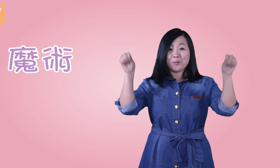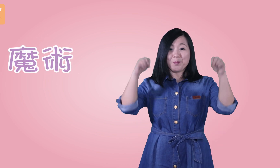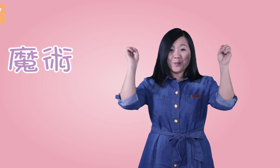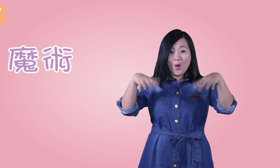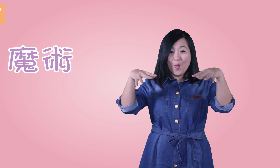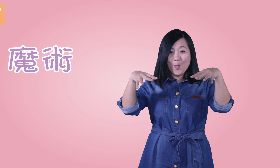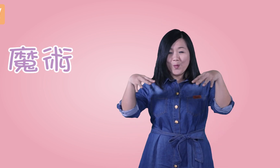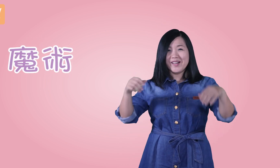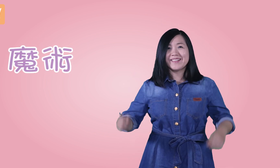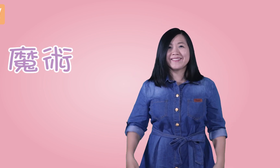魔术，